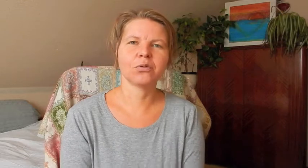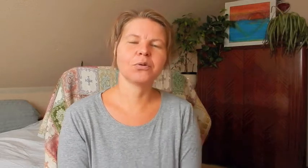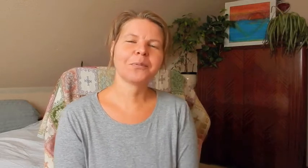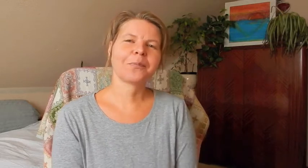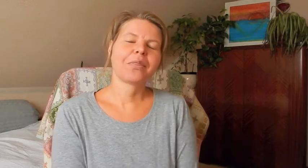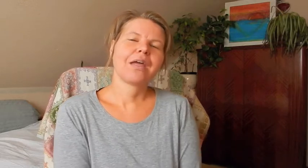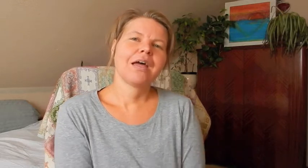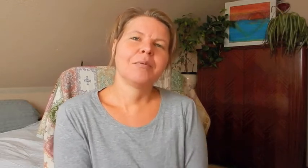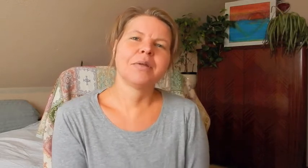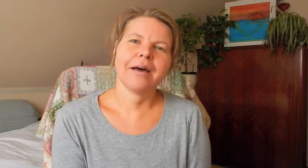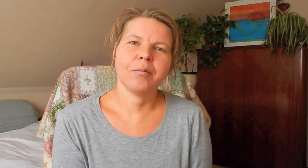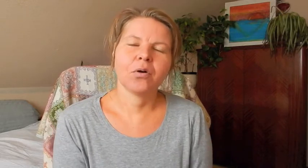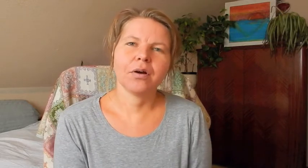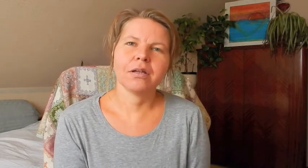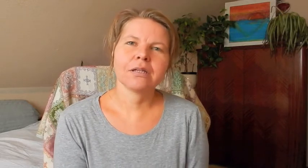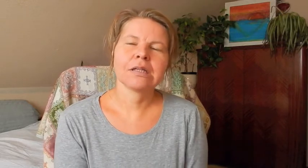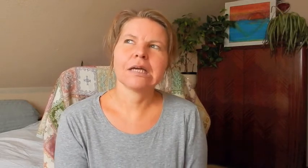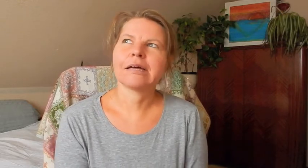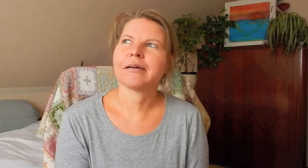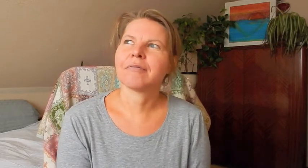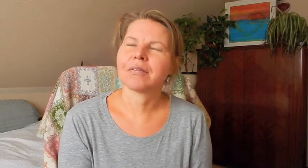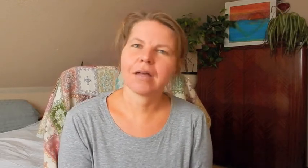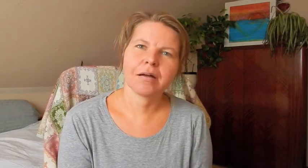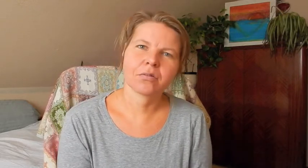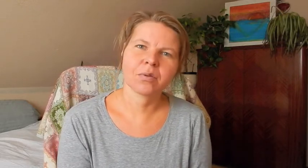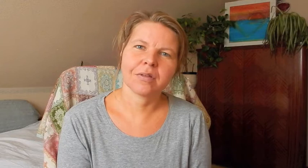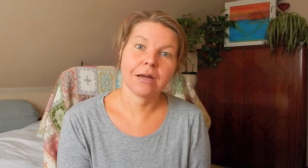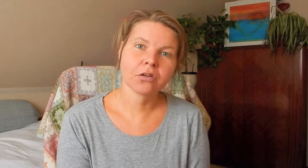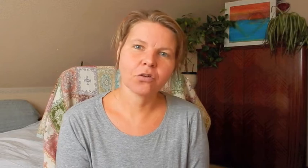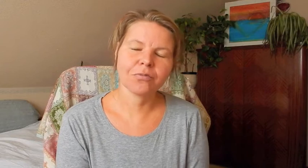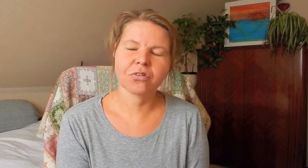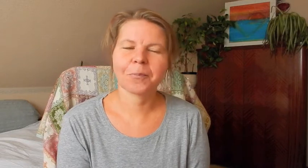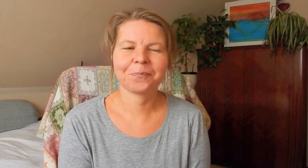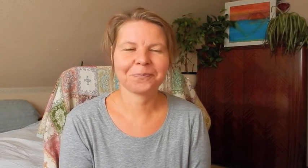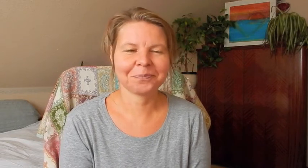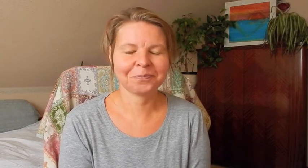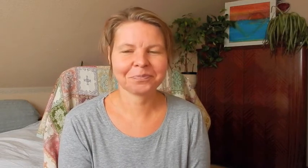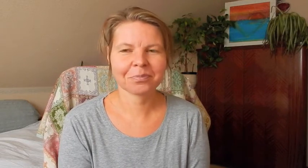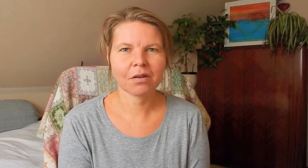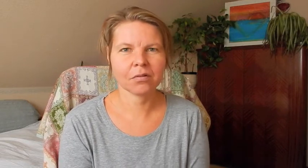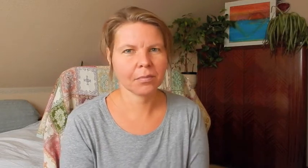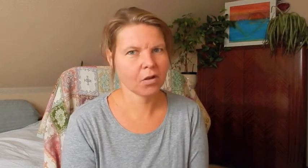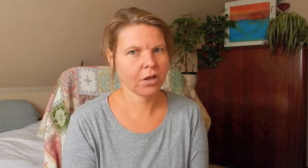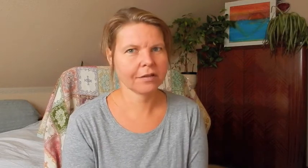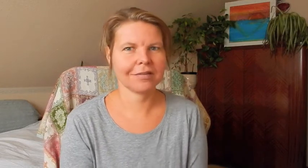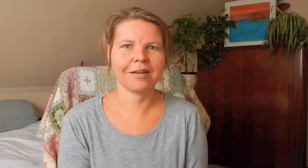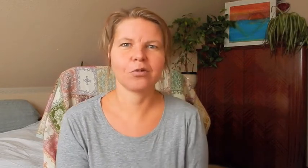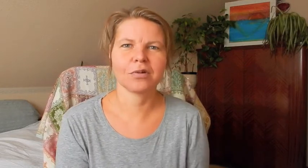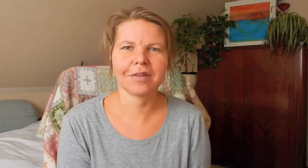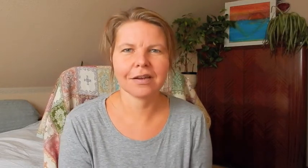Schwachsein-Video mit einem neuen, was da so ein bisschen anknüpft. Und zwar schlechte Zeiten, gute Zeiten